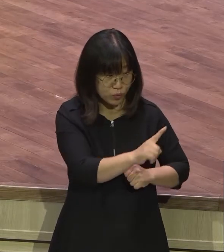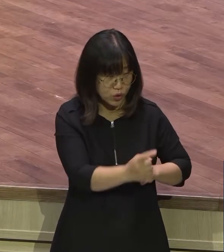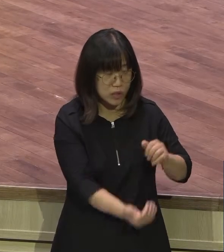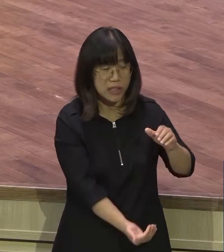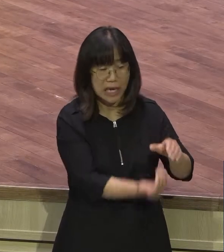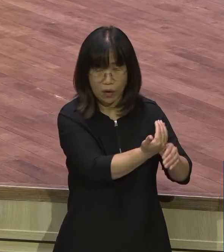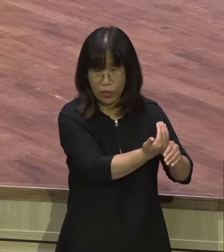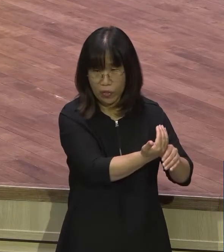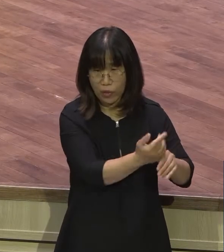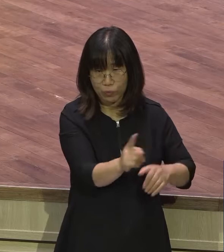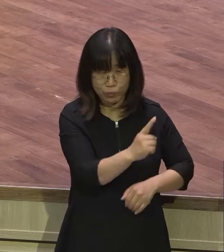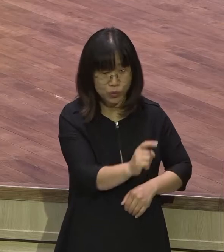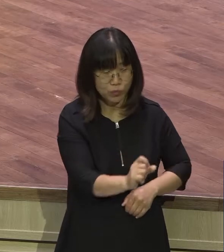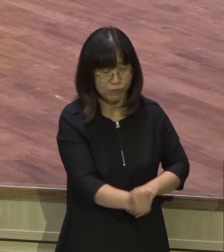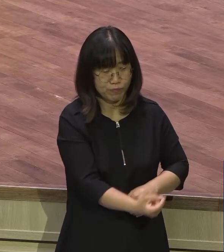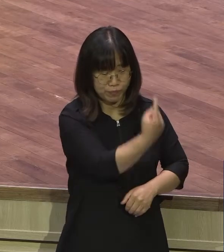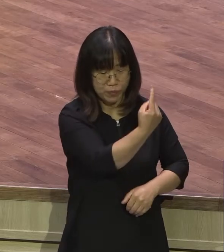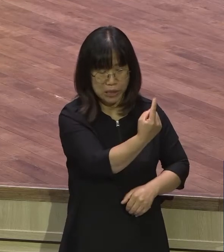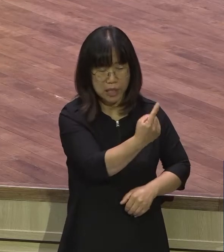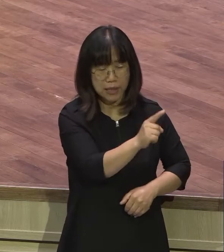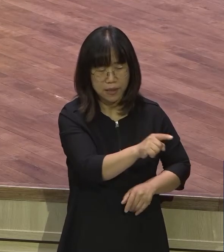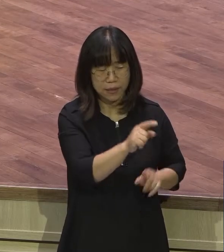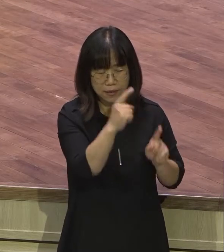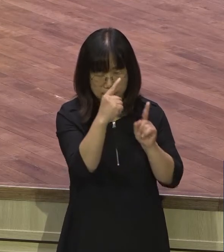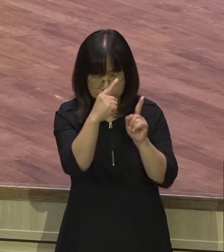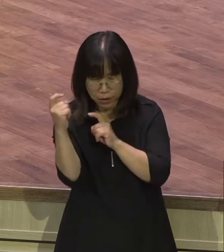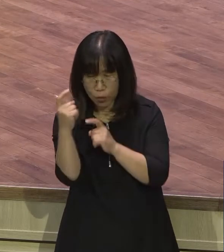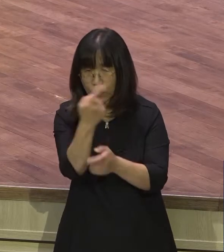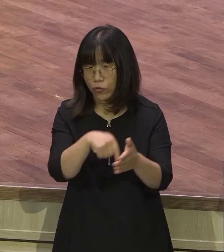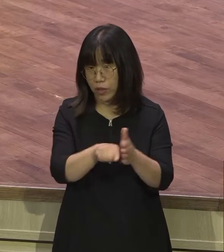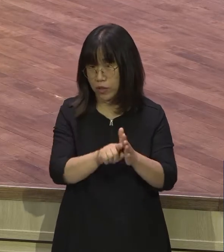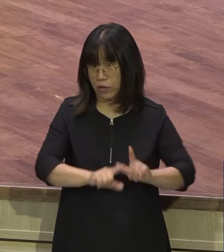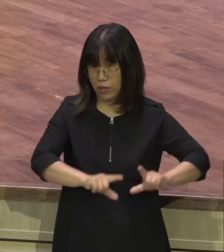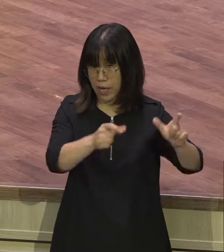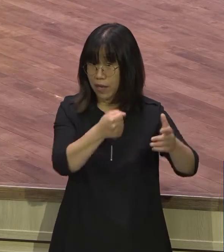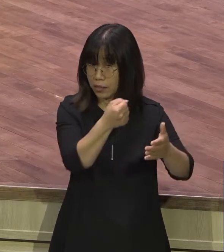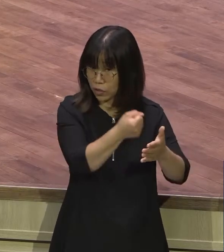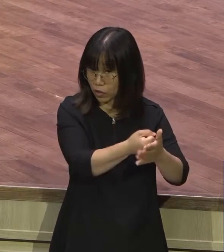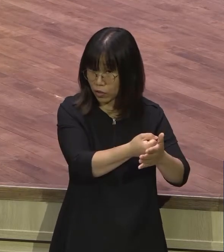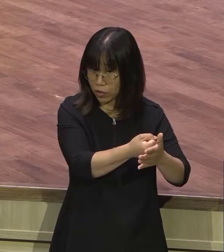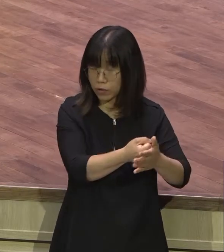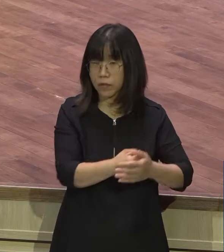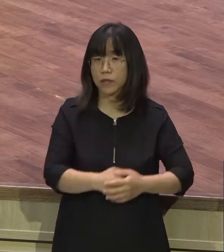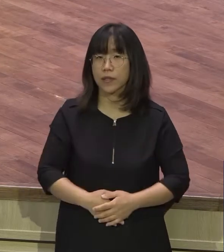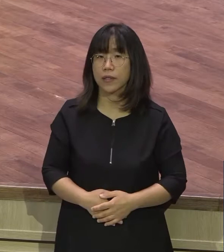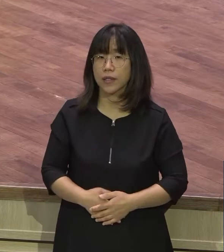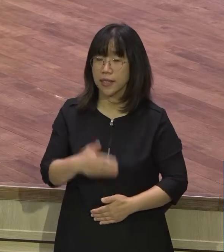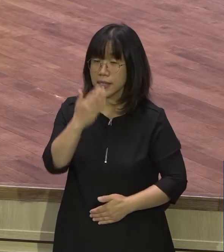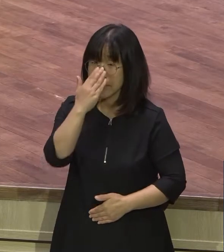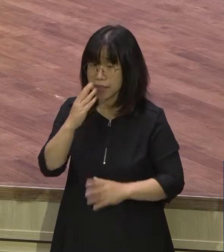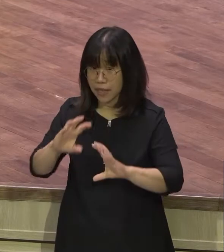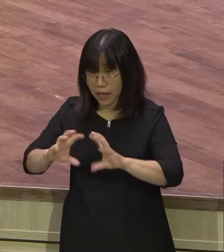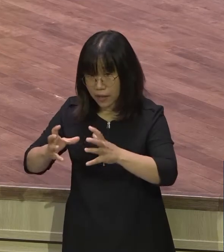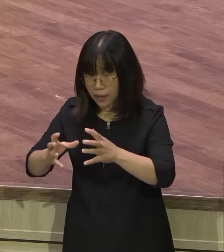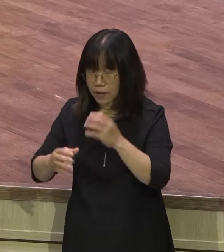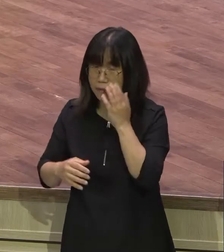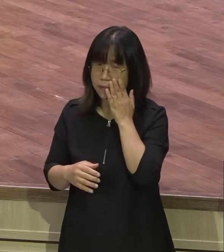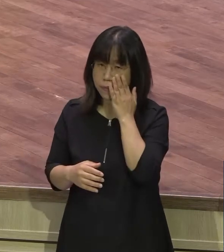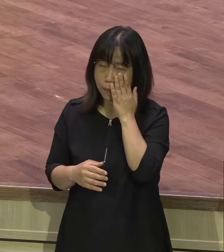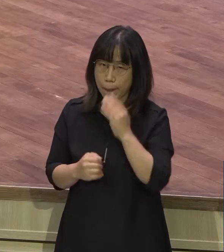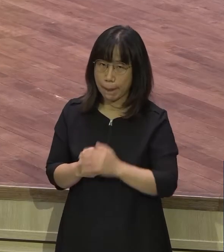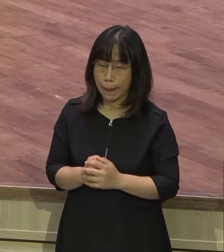일어나고 그 사건을 기념해서 지키는 그런 절기죠. 그런데 이스라엘 절기는